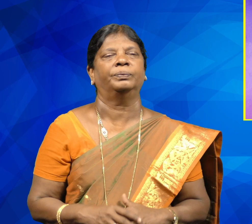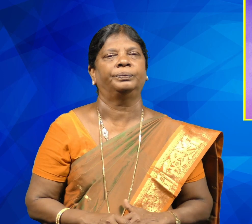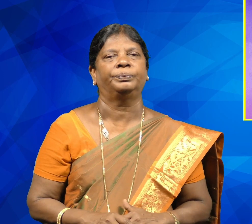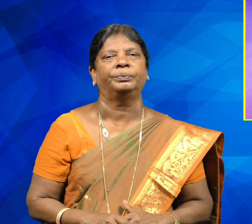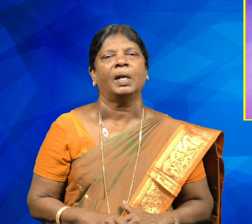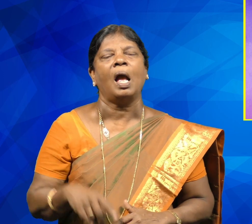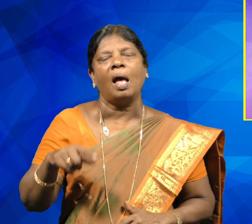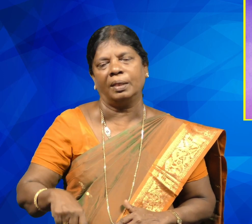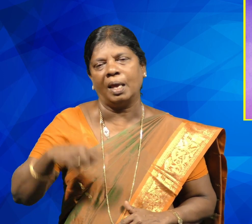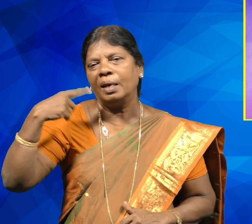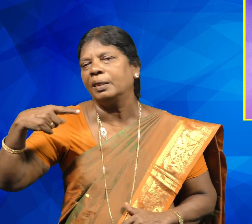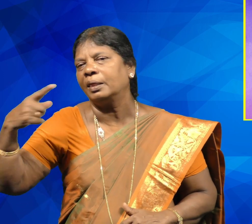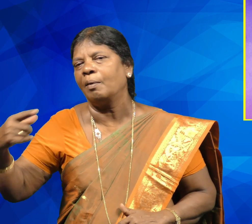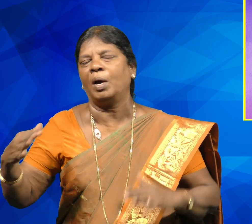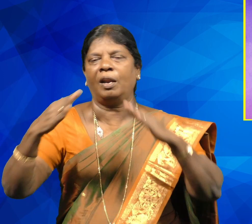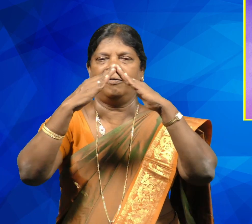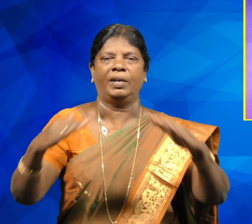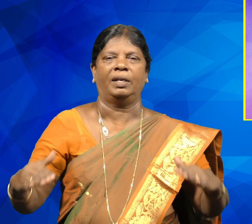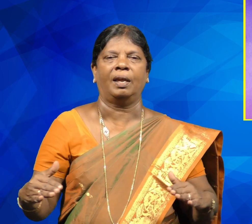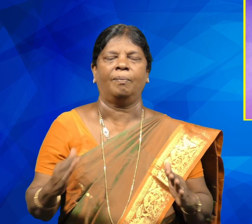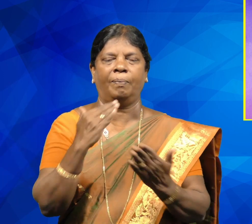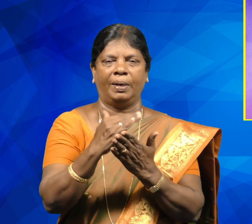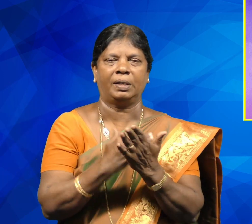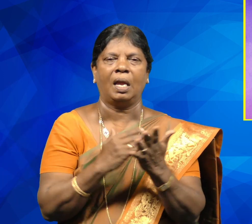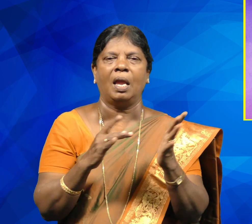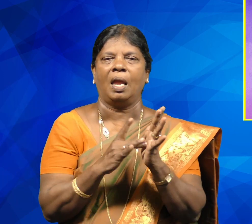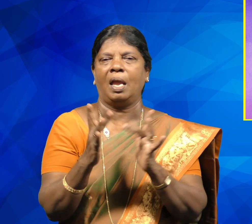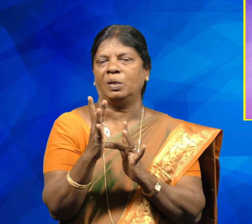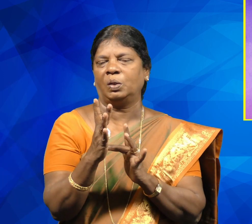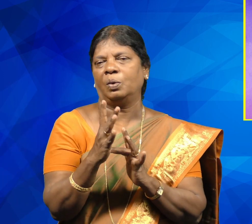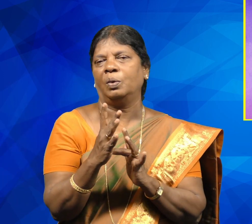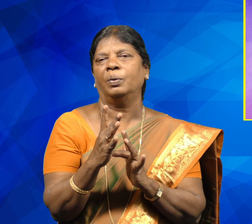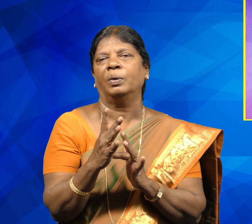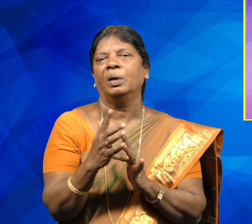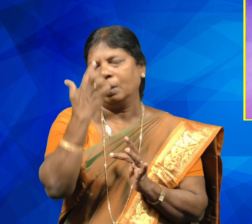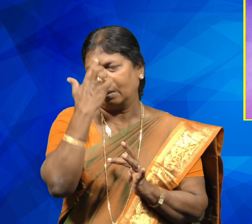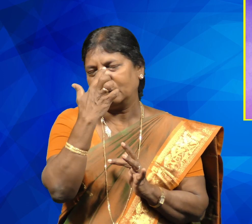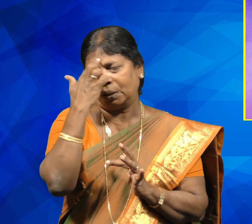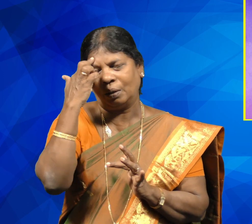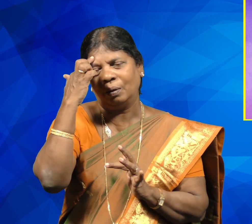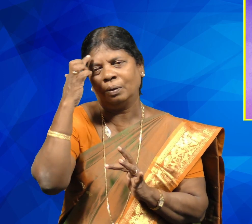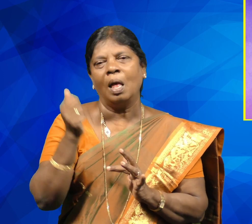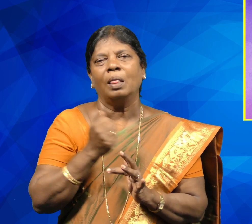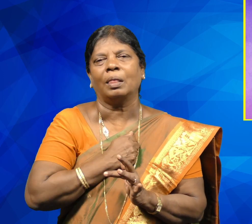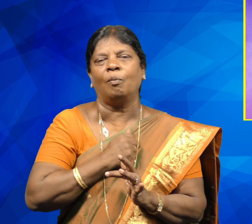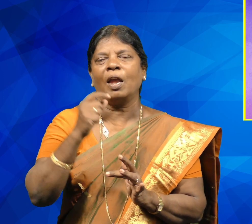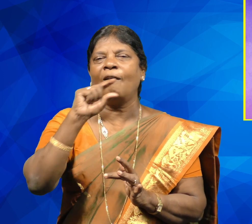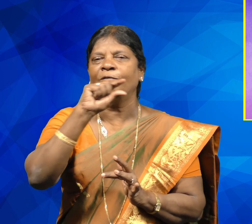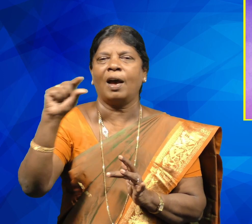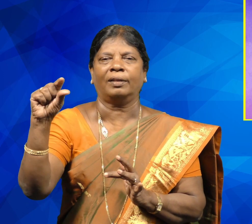நித்தியமான வீடு. அந்த நித்தியமான வீட்டை குறித்து ஆண்டவராகிய இயேசு கிறிஸ்து